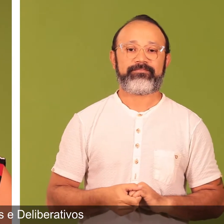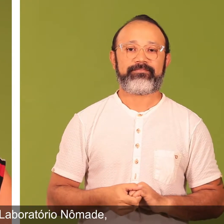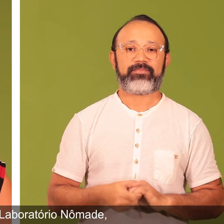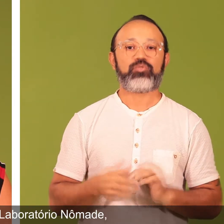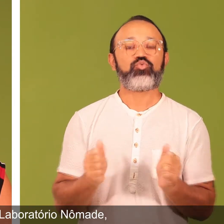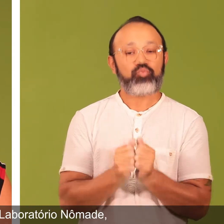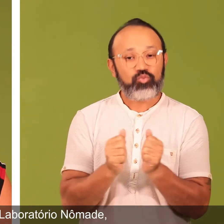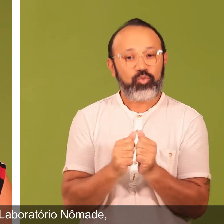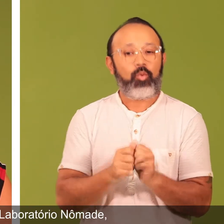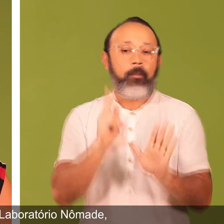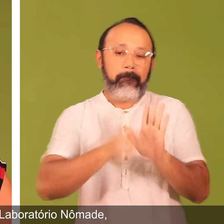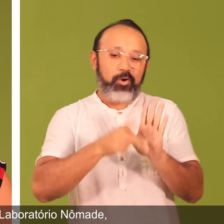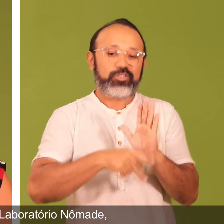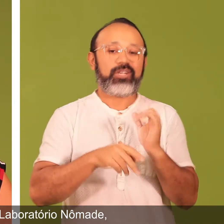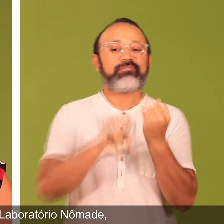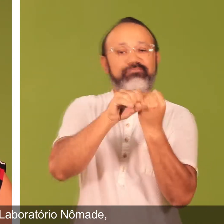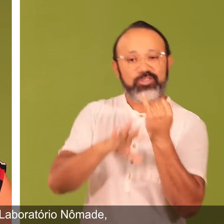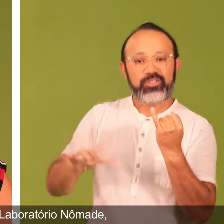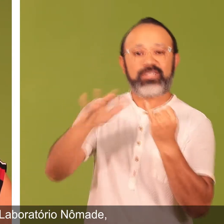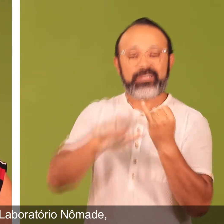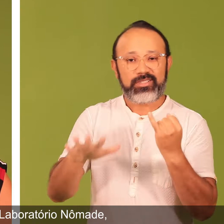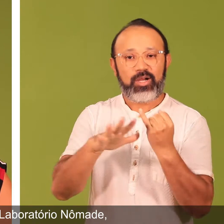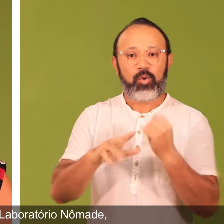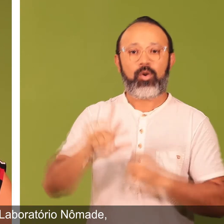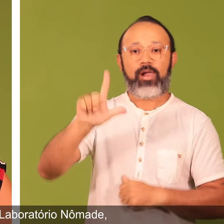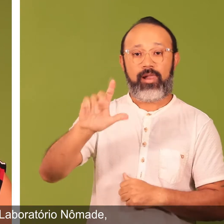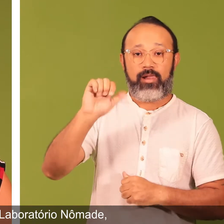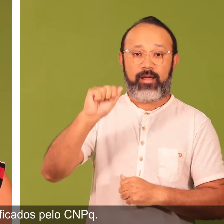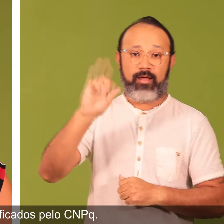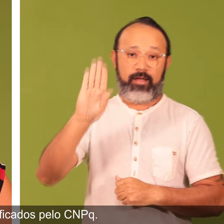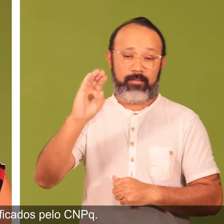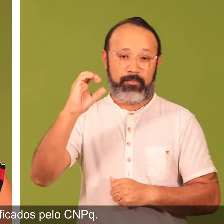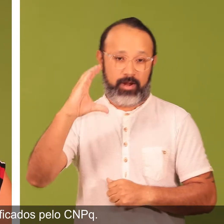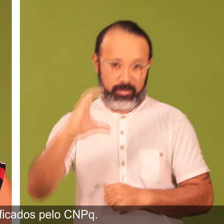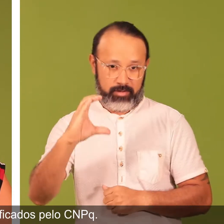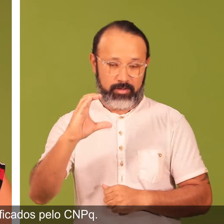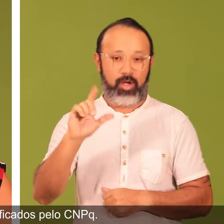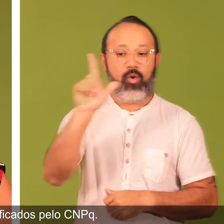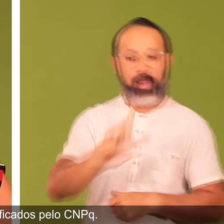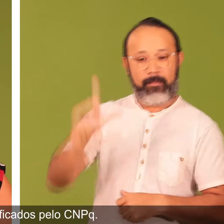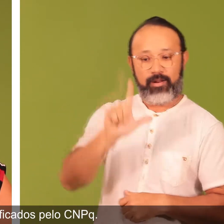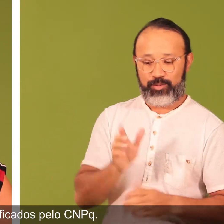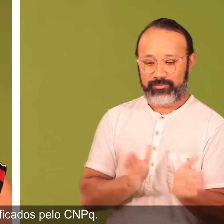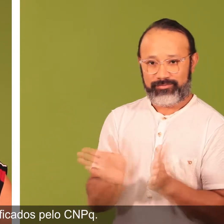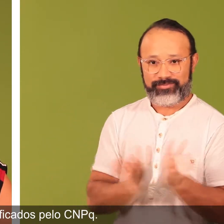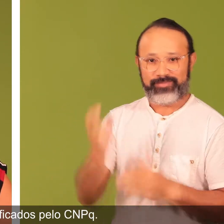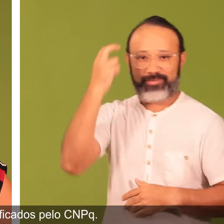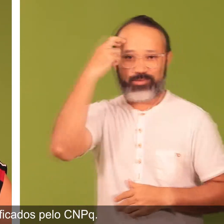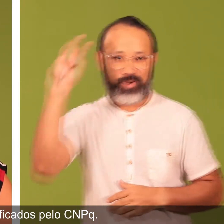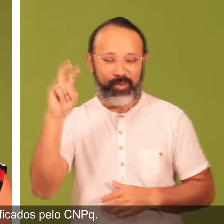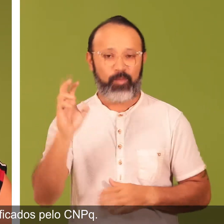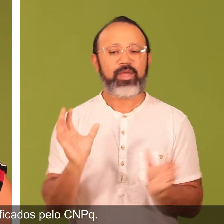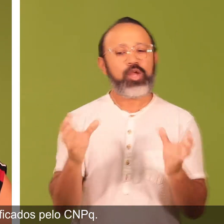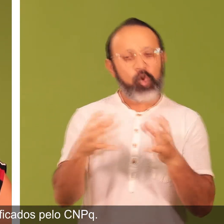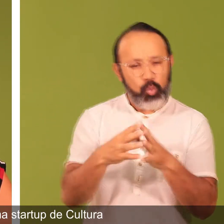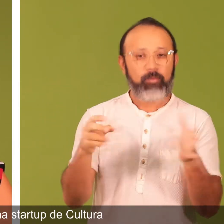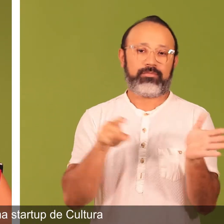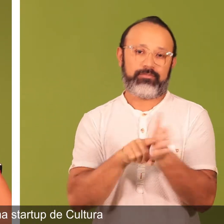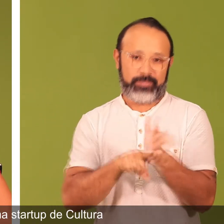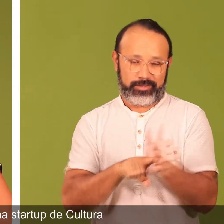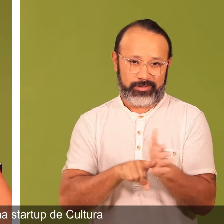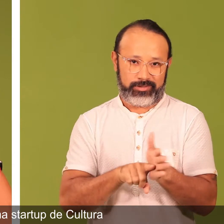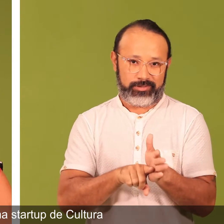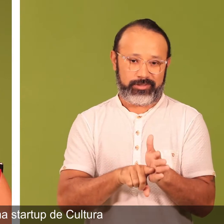deliberativos elaborando o laboratório nômade ambos certificados pelo CNPQ